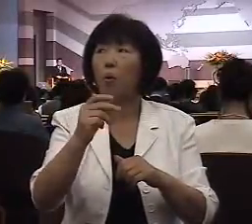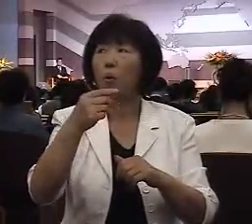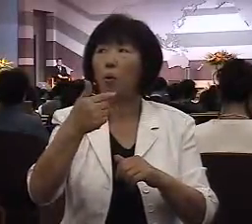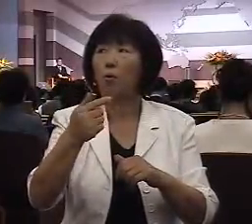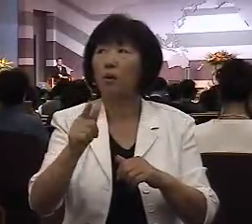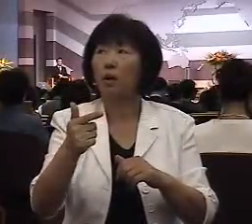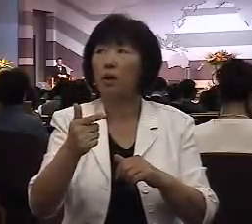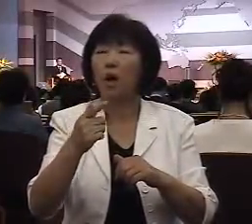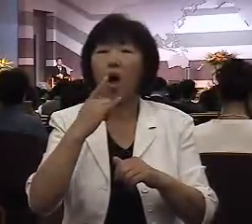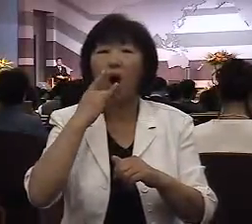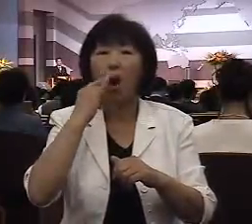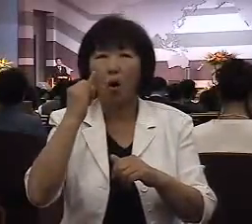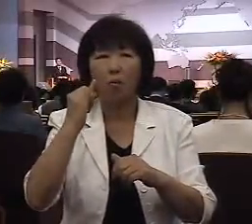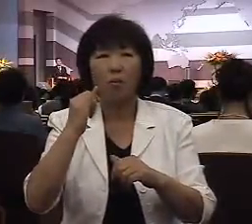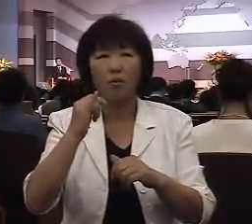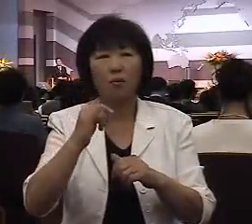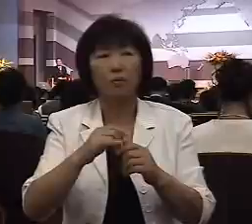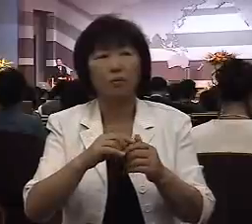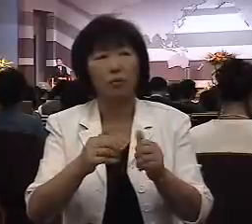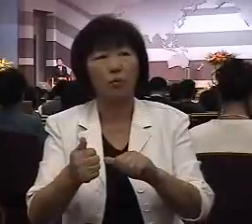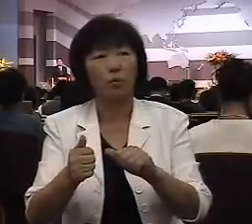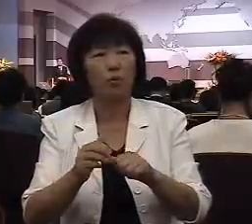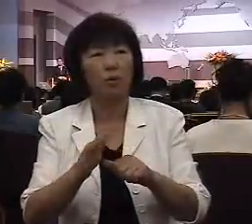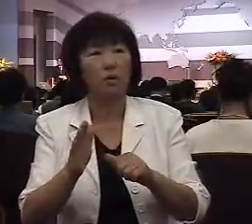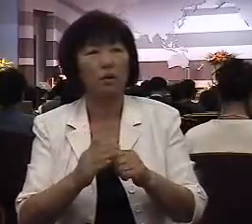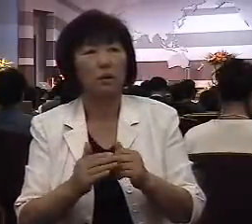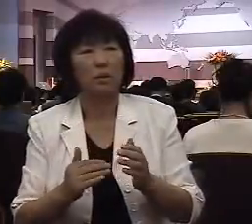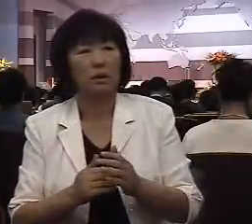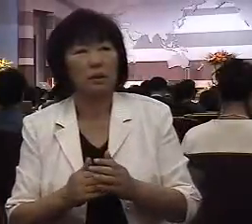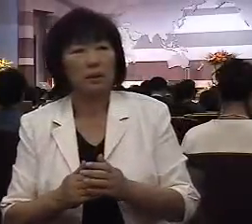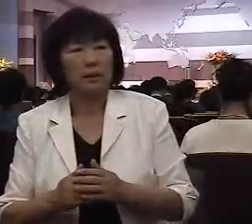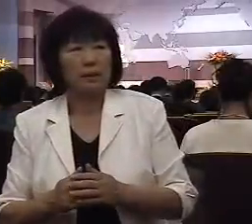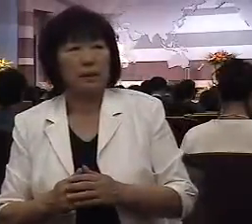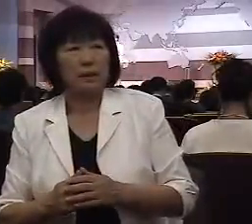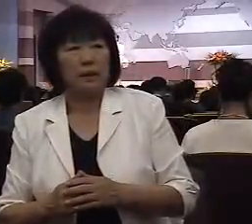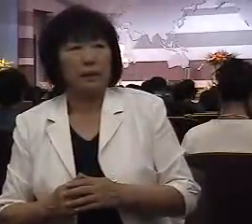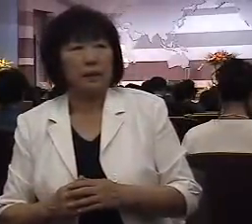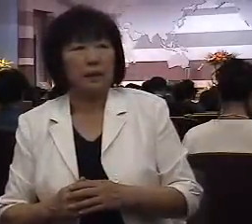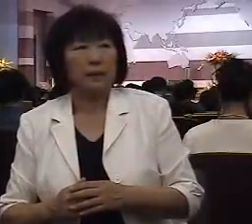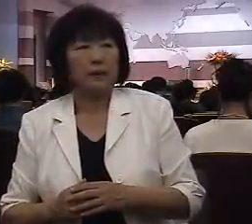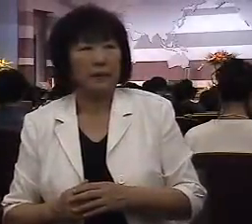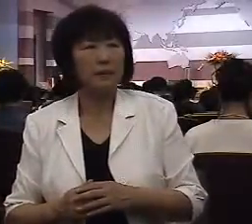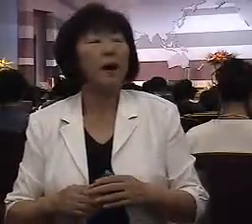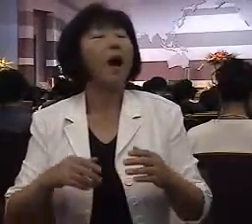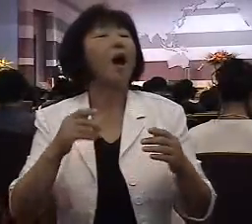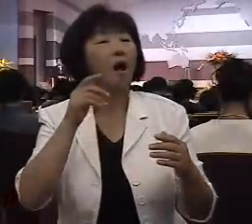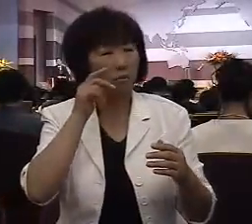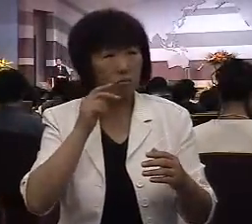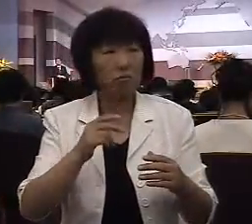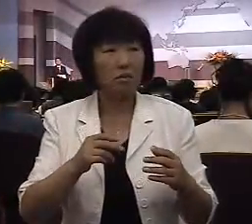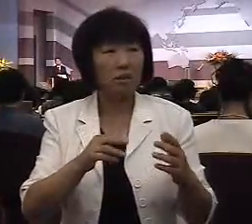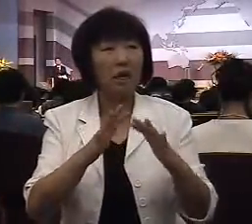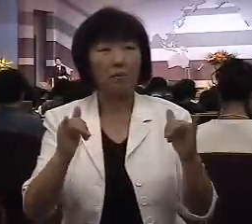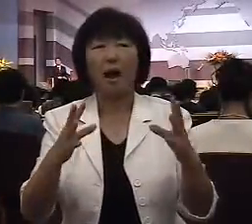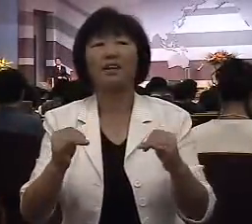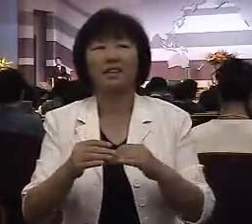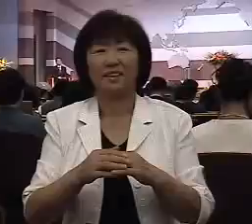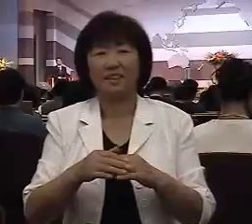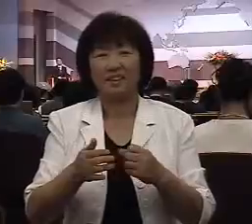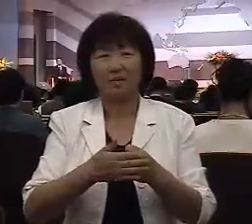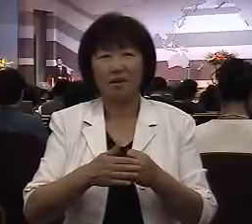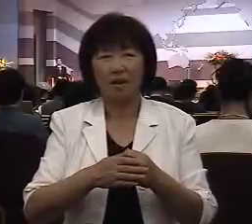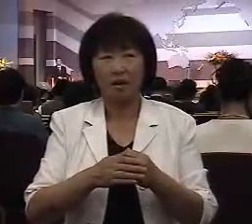되시는 이기덕 성도님 소천하셨습니다. 주님의 은혜와 하늘의 위로가 유가족에게